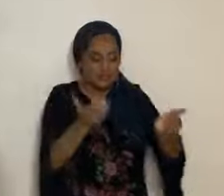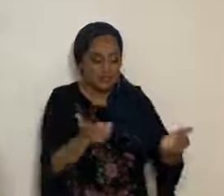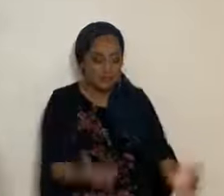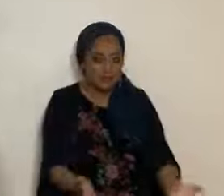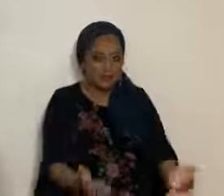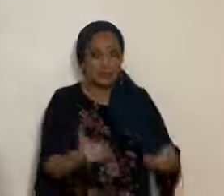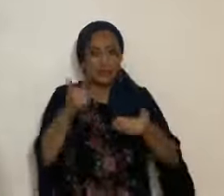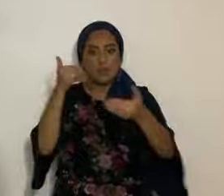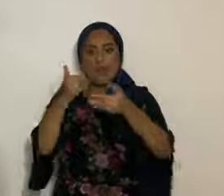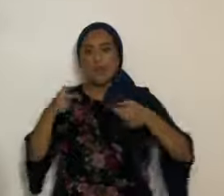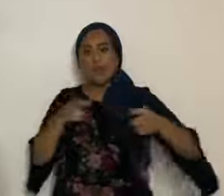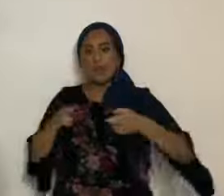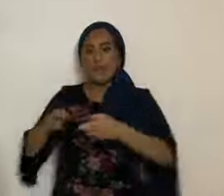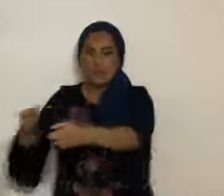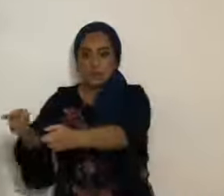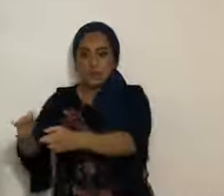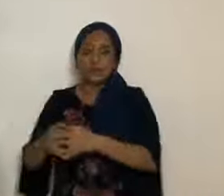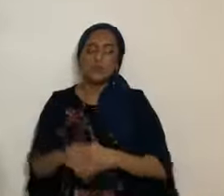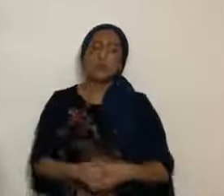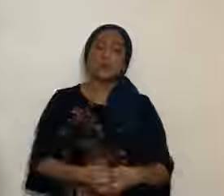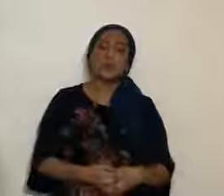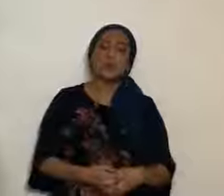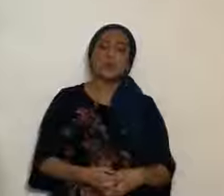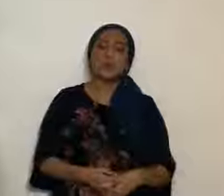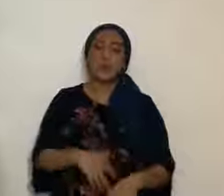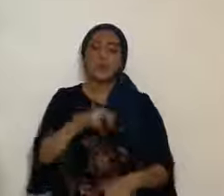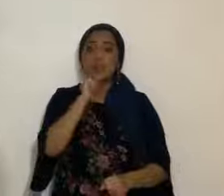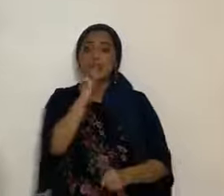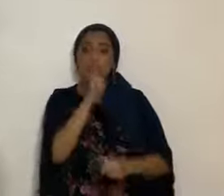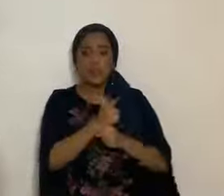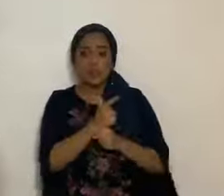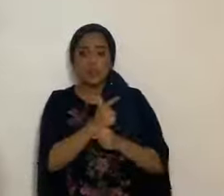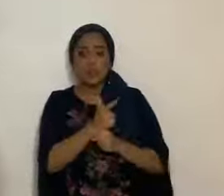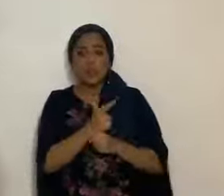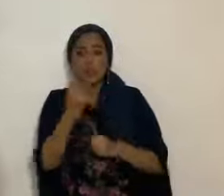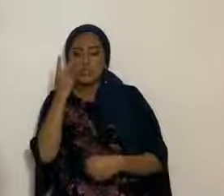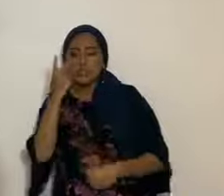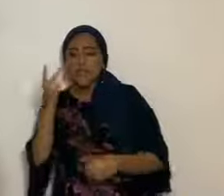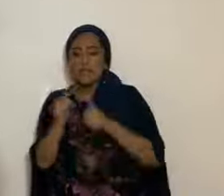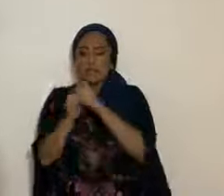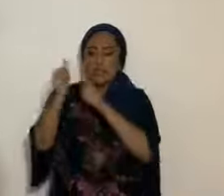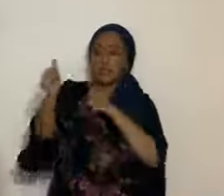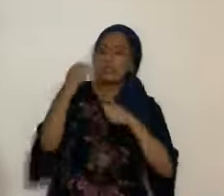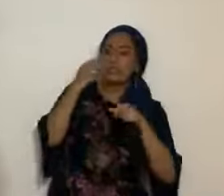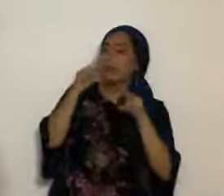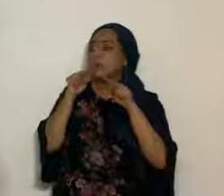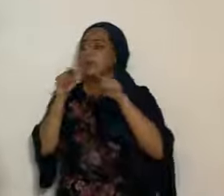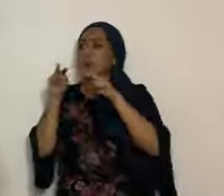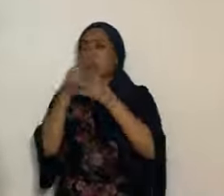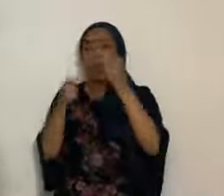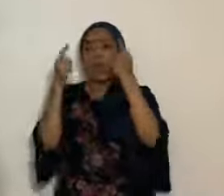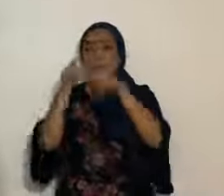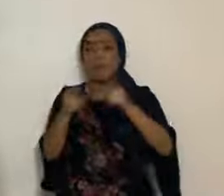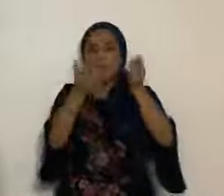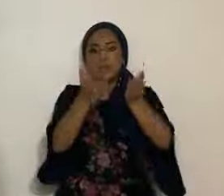del río. Y una hermana suya se puso a lo lejos, para ver lo que le acontecería. Y la